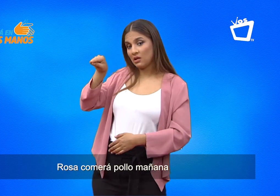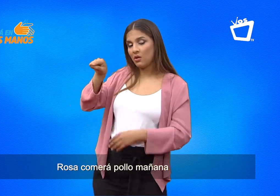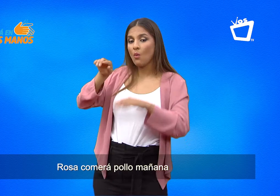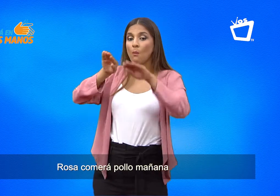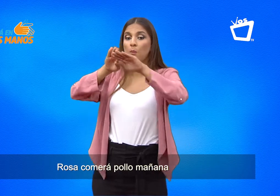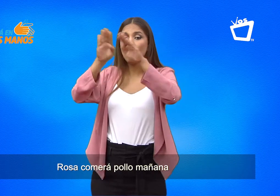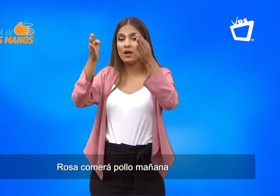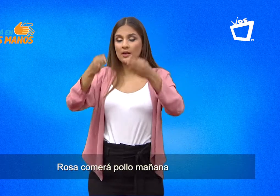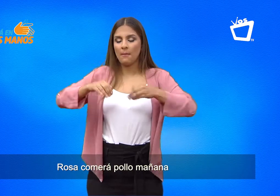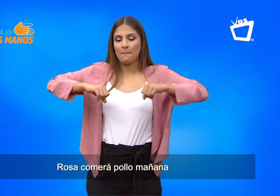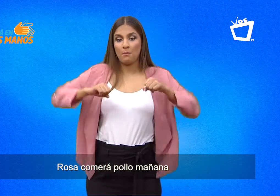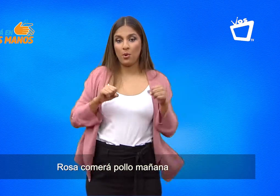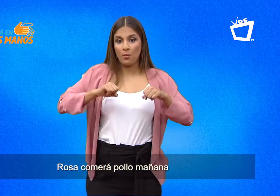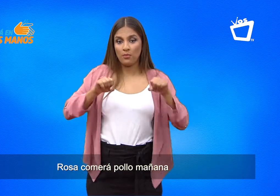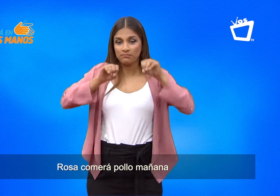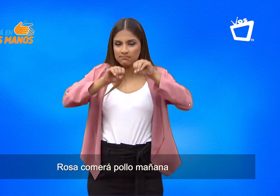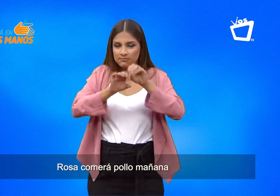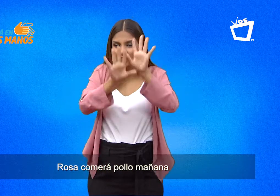Rosa comerá pollo mañana.